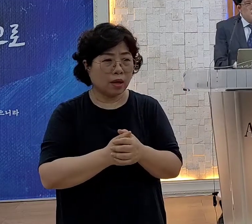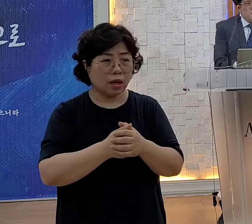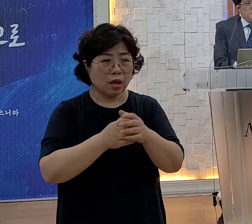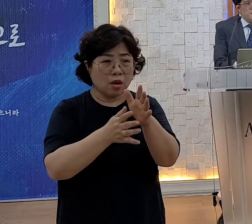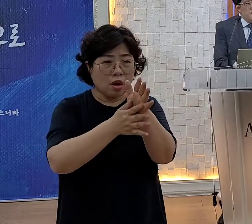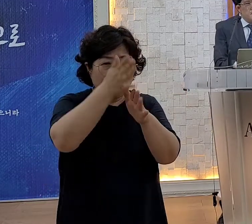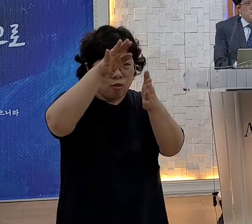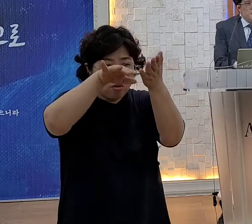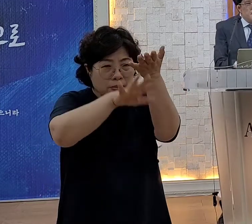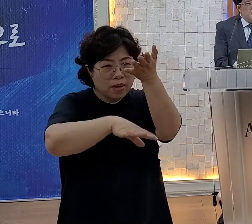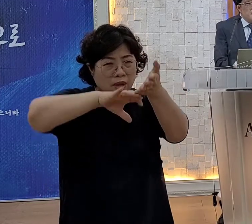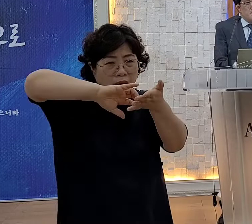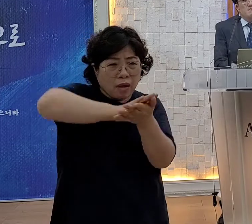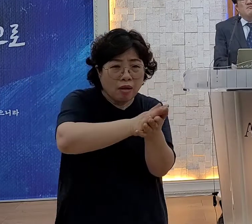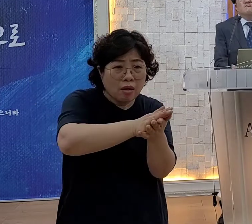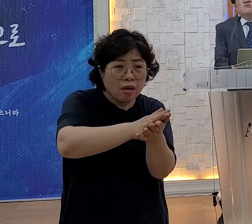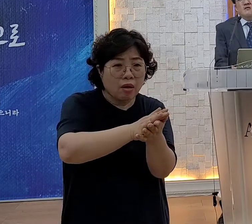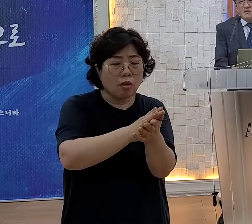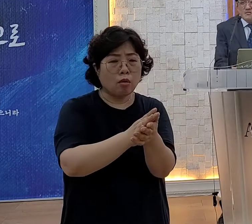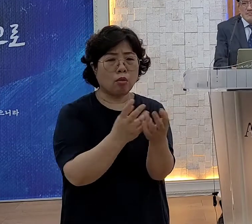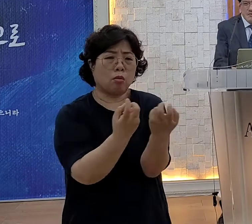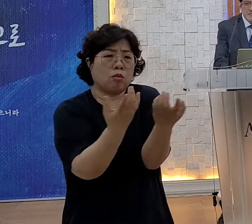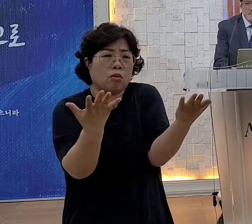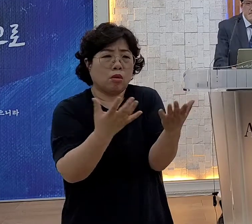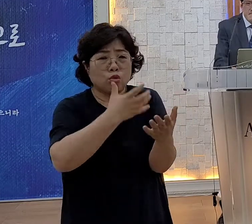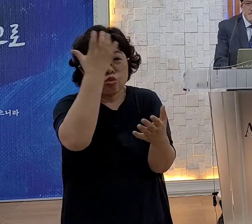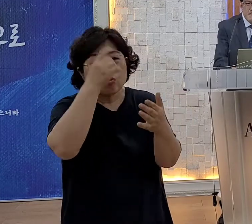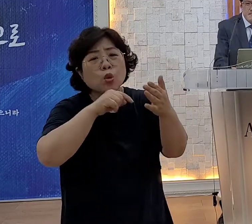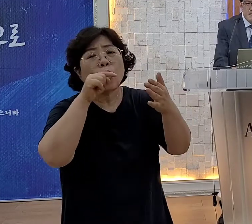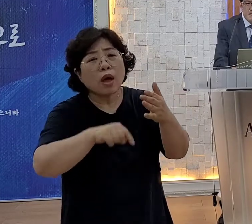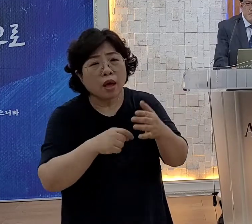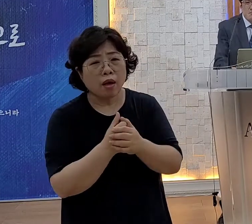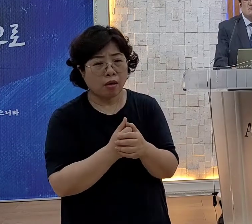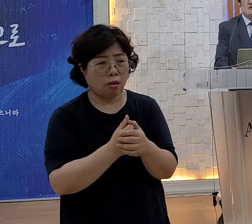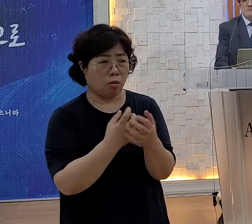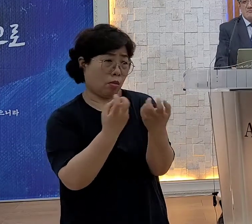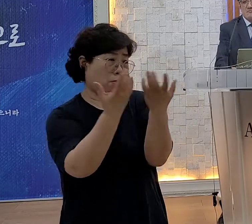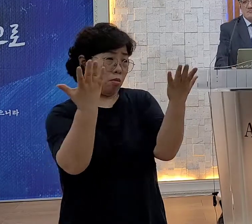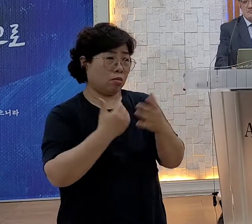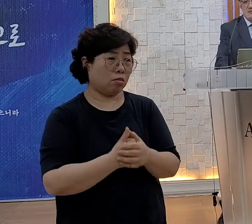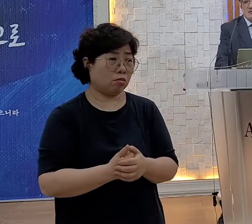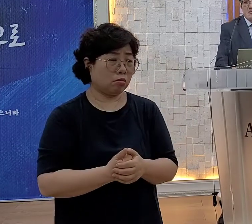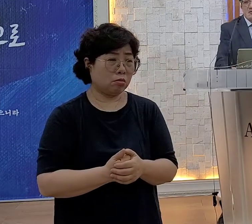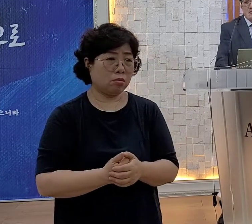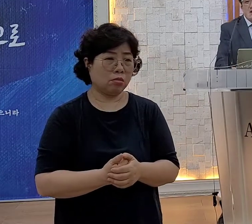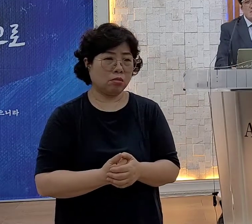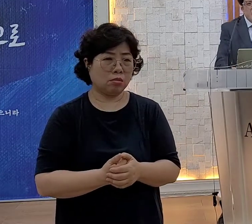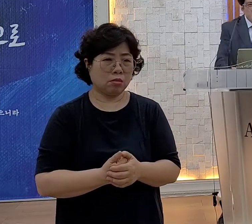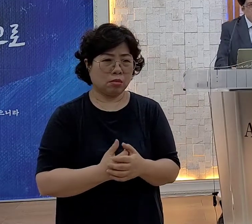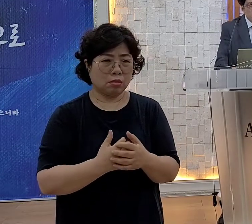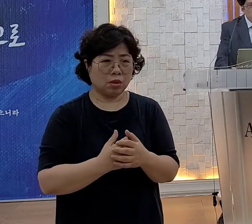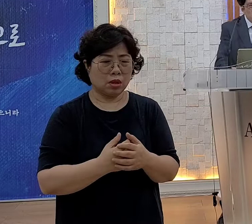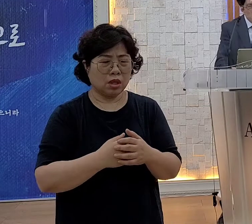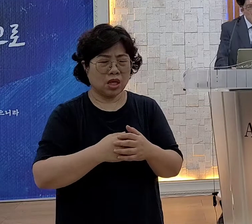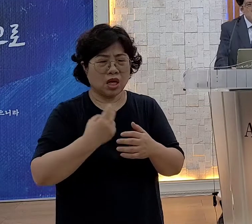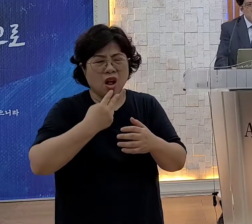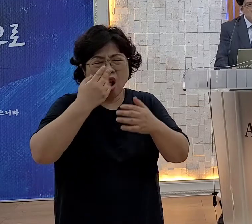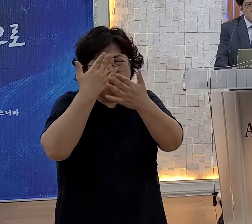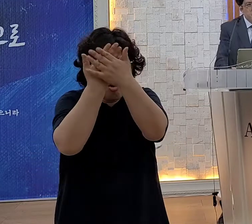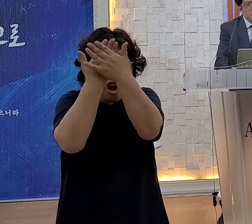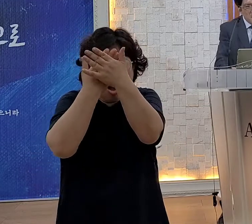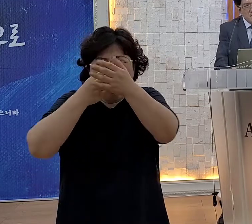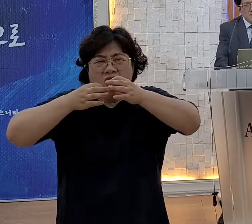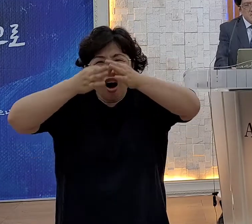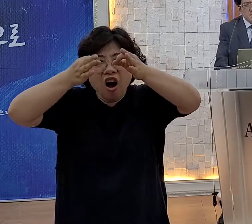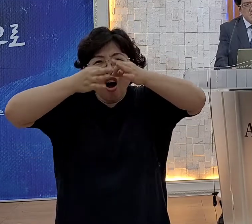깔렸어요. 그럼 뭐 어떻게 하시겠습니까? 뭘 어떻게 해요? 살려달라고 막 소리를 치지